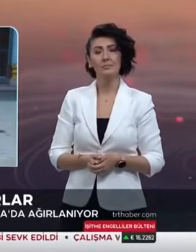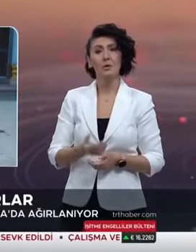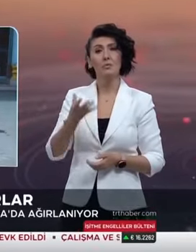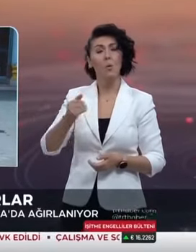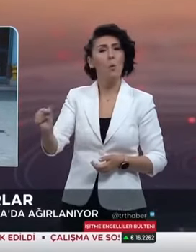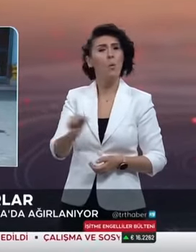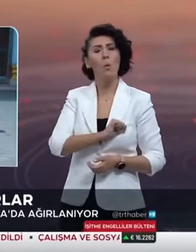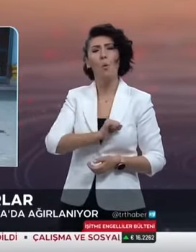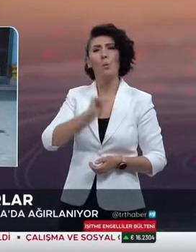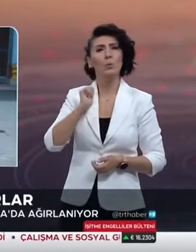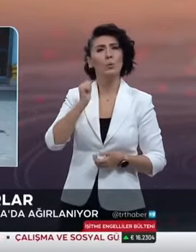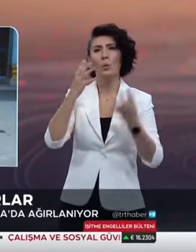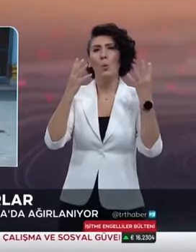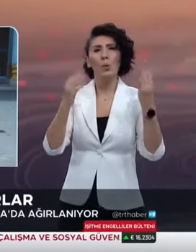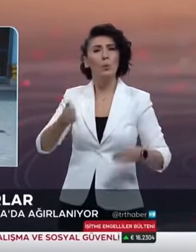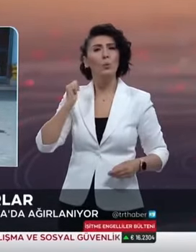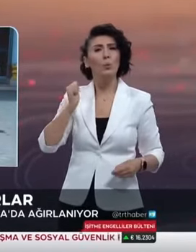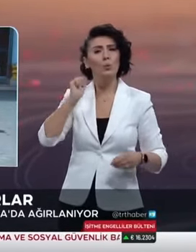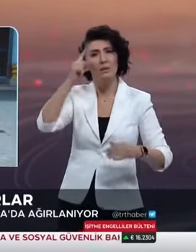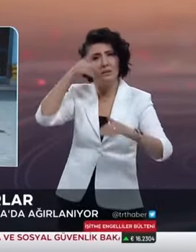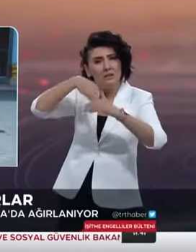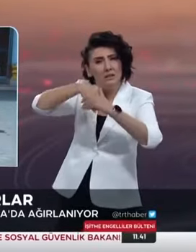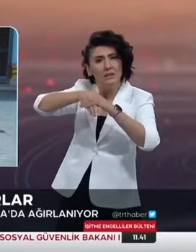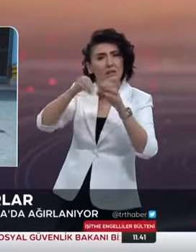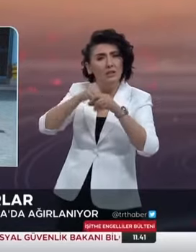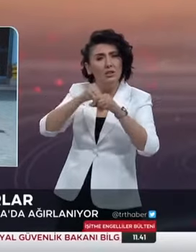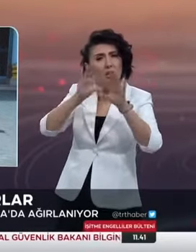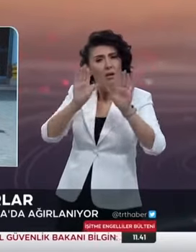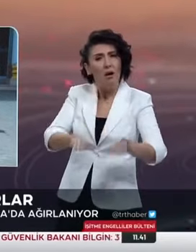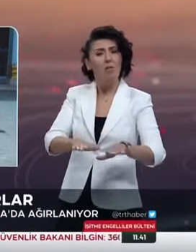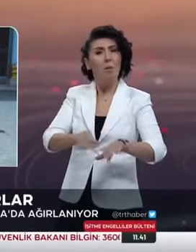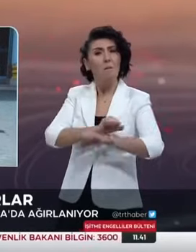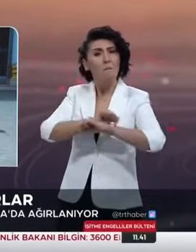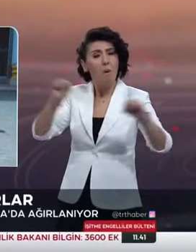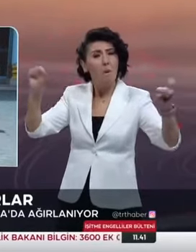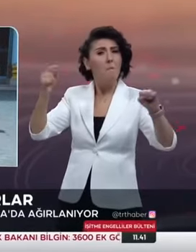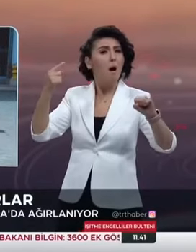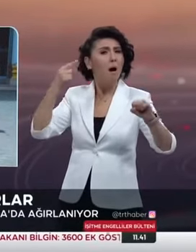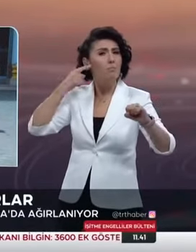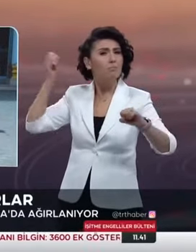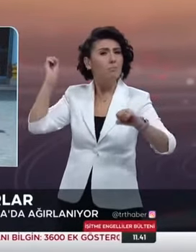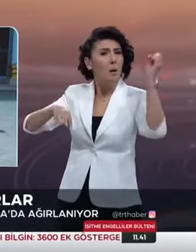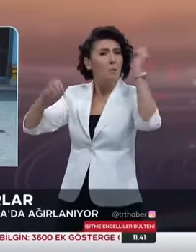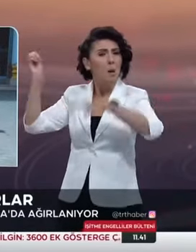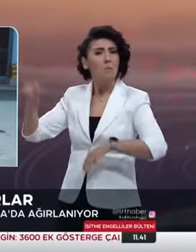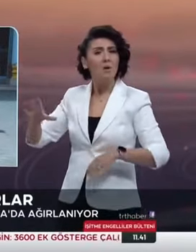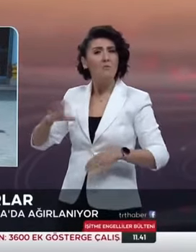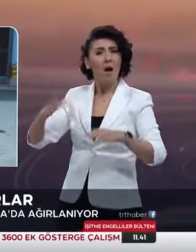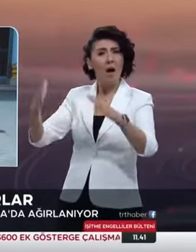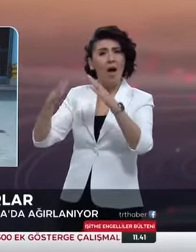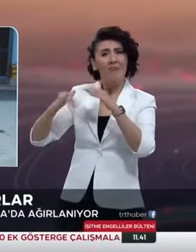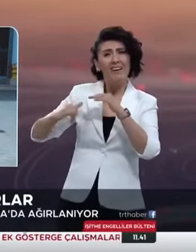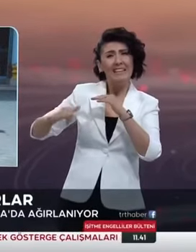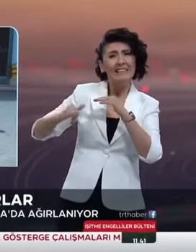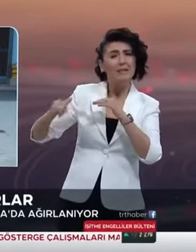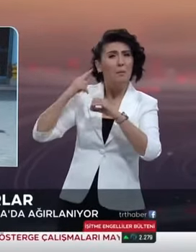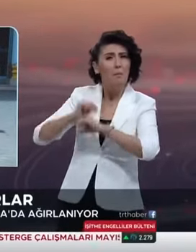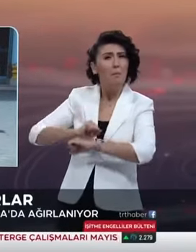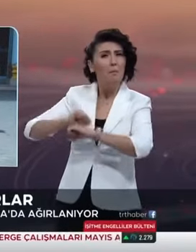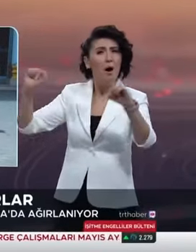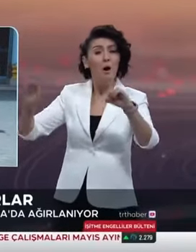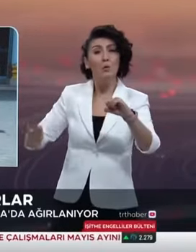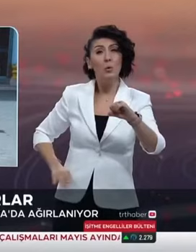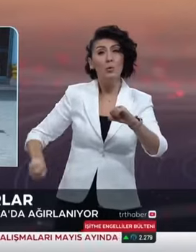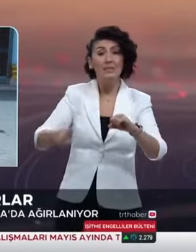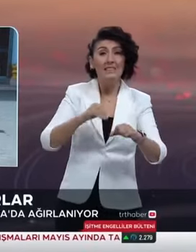Çok korkunç günler yaşadık. Günlerce sığınaklardan çıkamadık. Bombalar ve roketler atılıyor her tarafa. Evlerimizin dibinde patlıyordu.